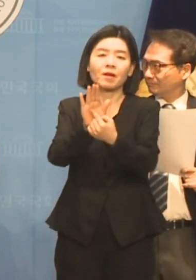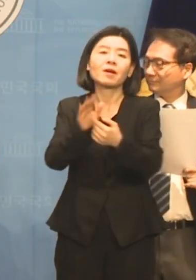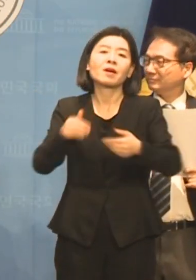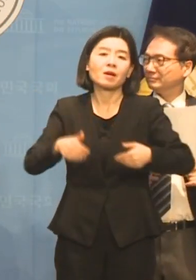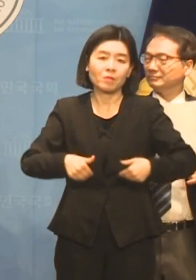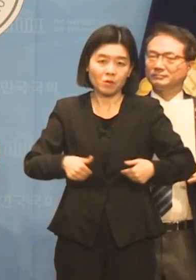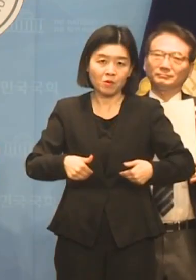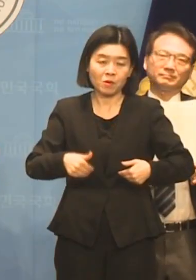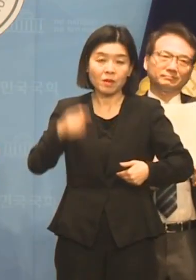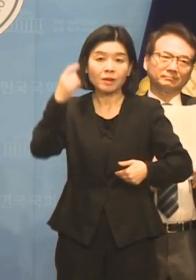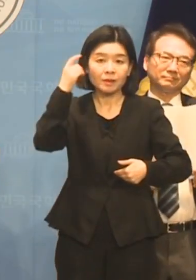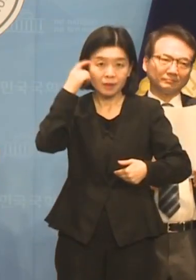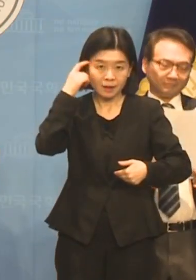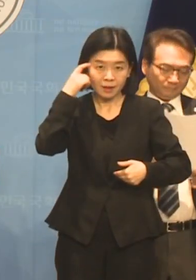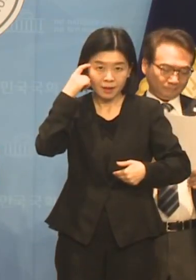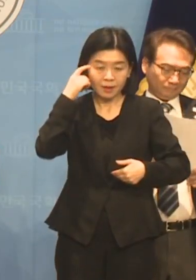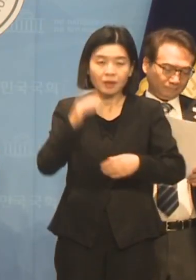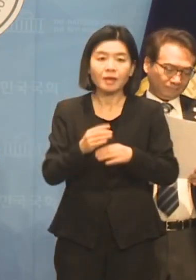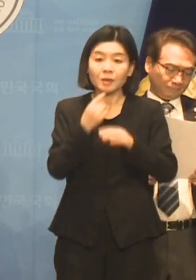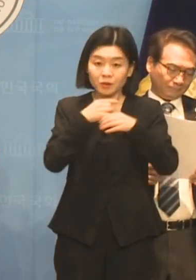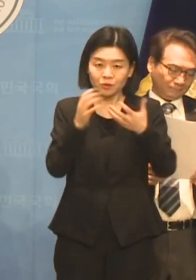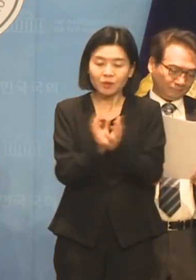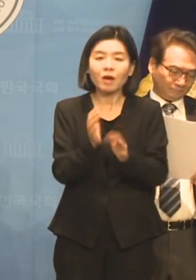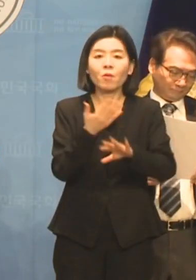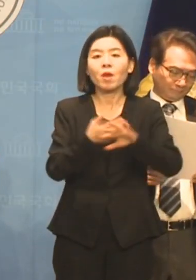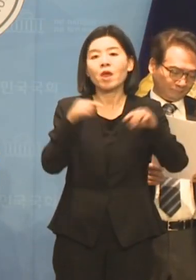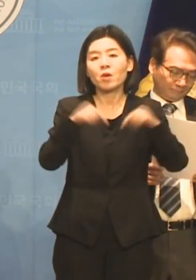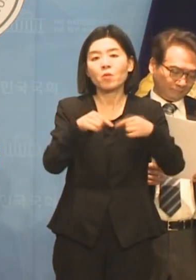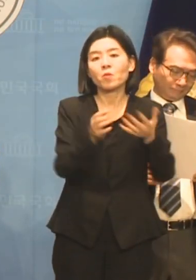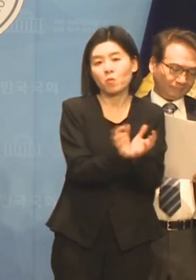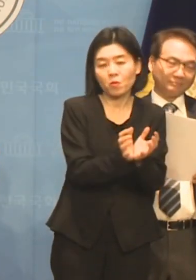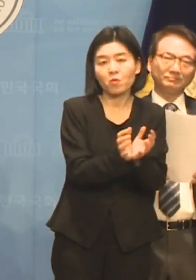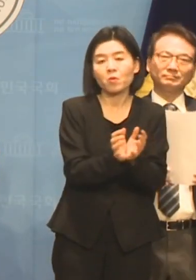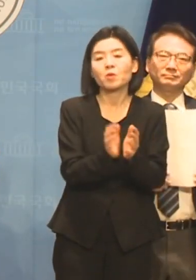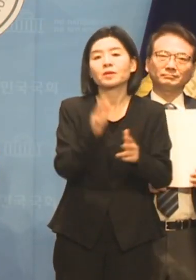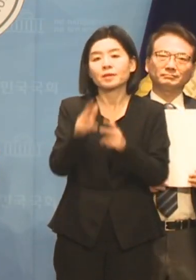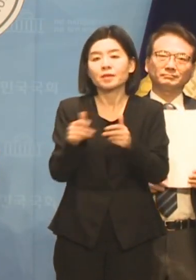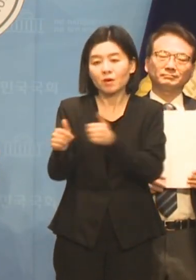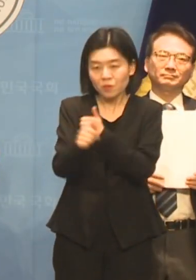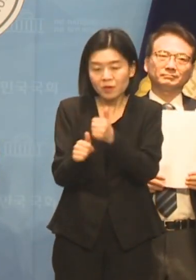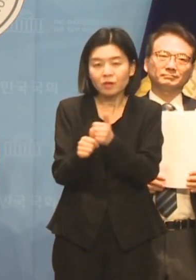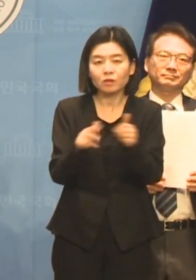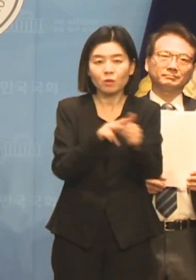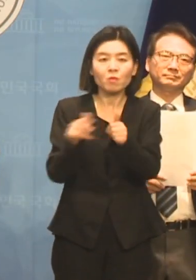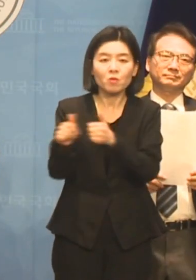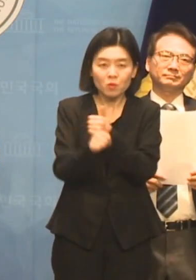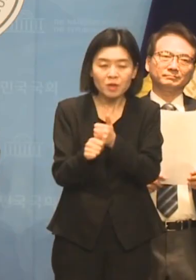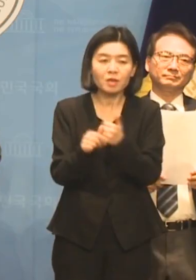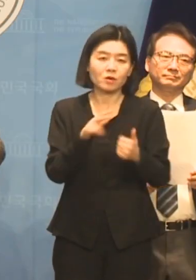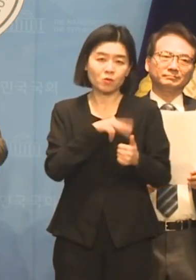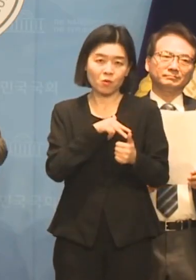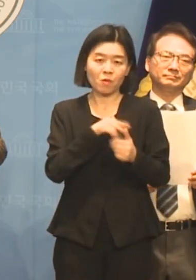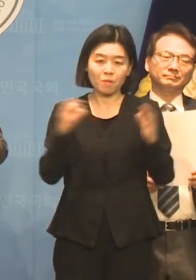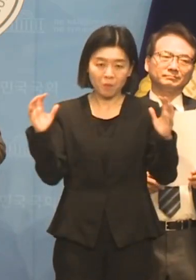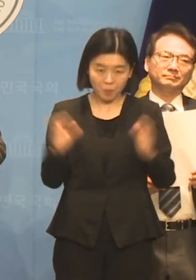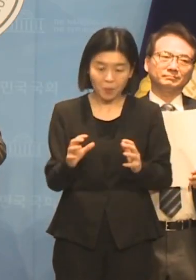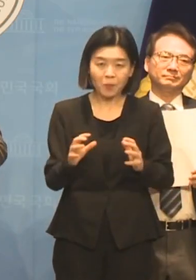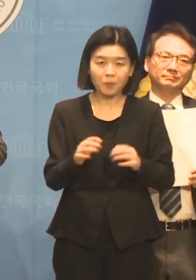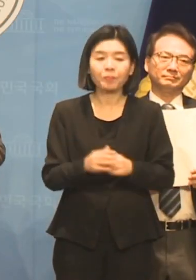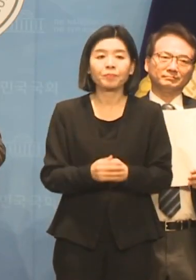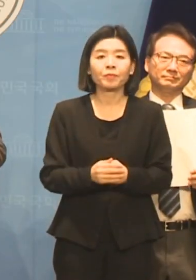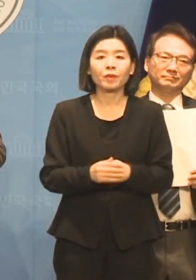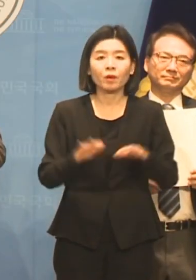선 더불어민주당 외통위, 산자위, 정보위 소속 의원들입니다. 먼저 오늘 오신